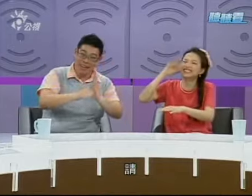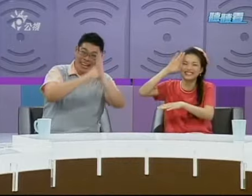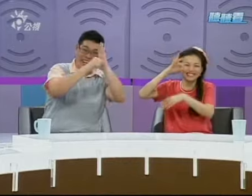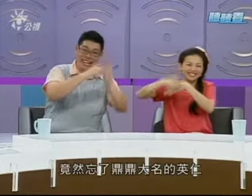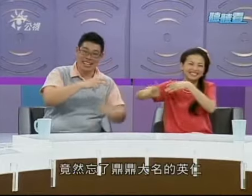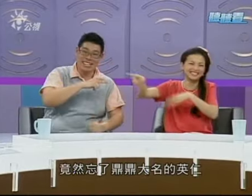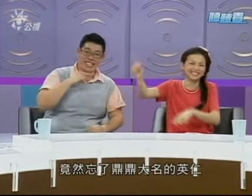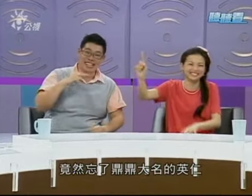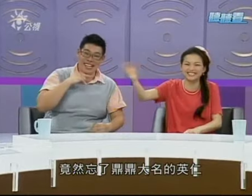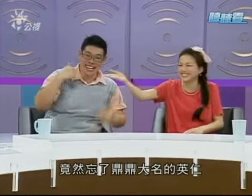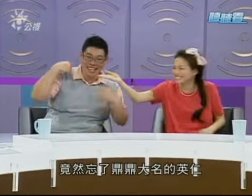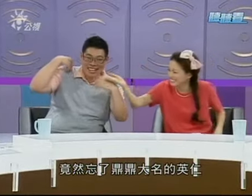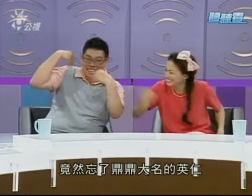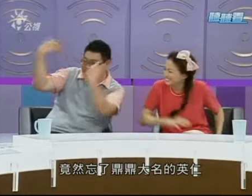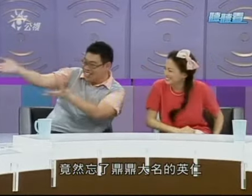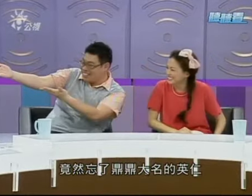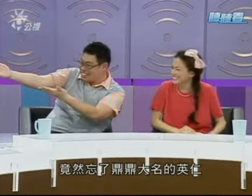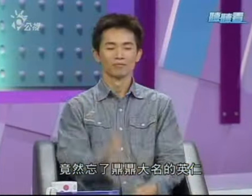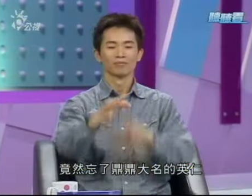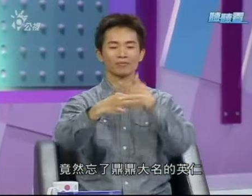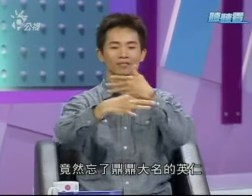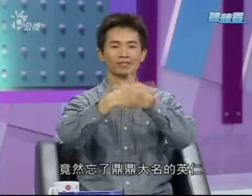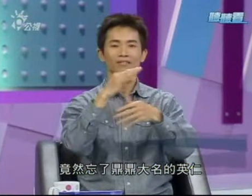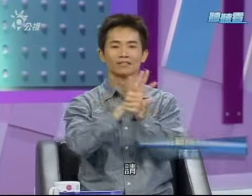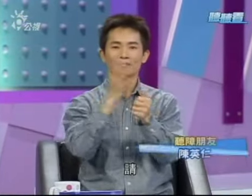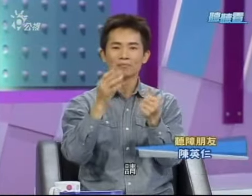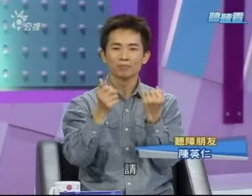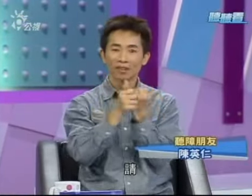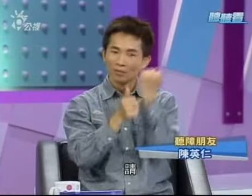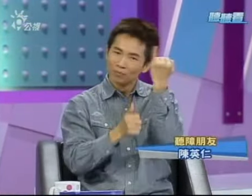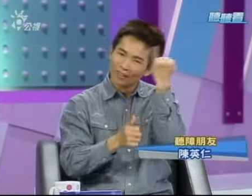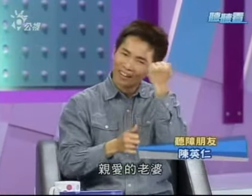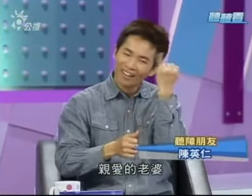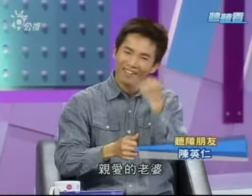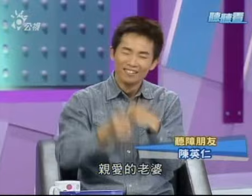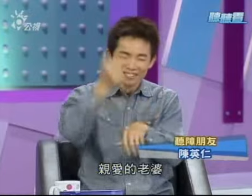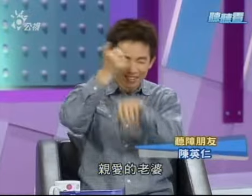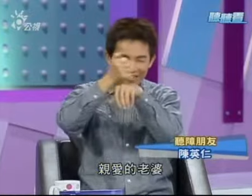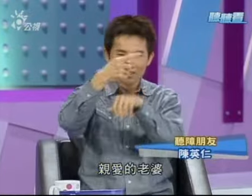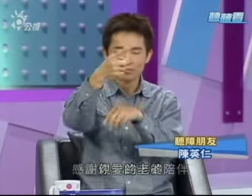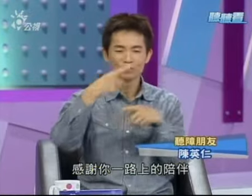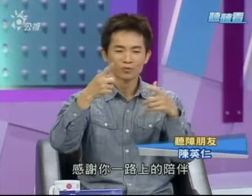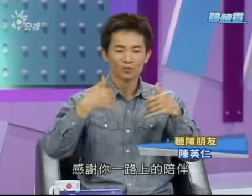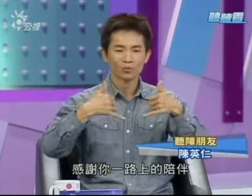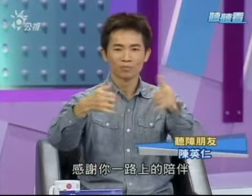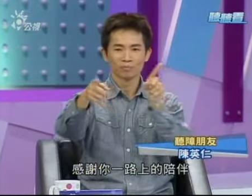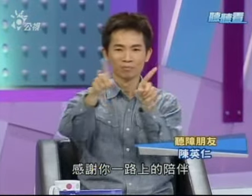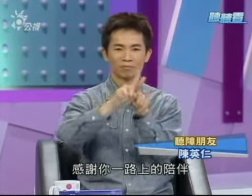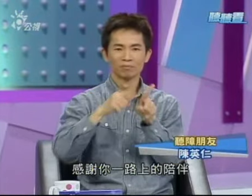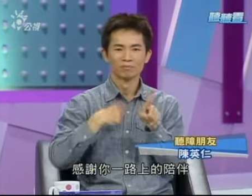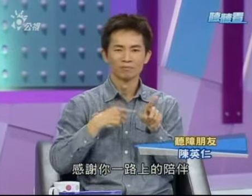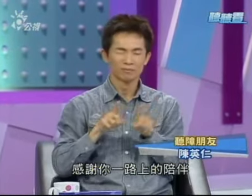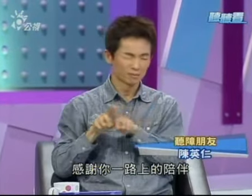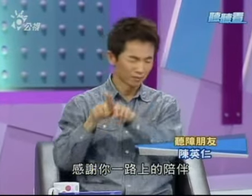竟然忘了鼎鼎大名的英人请啊 亲爱的老婆啊感谢你一路上的陪伴